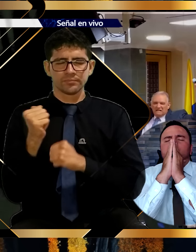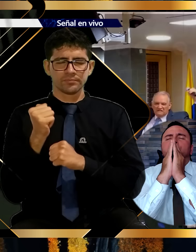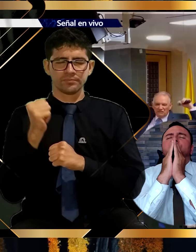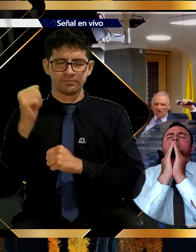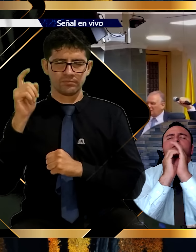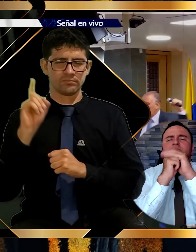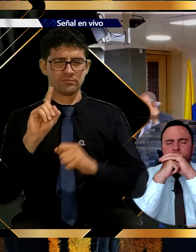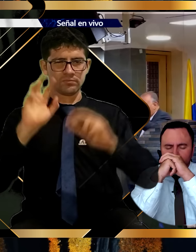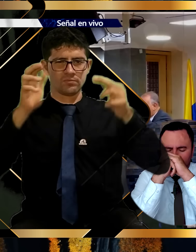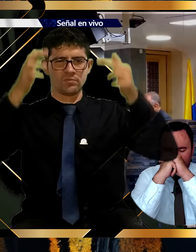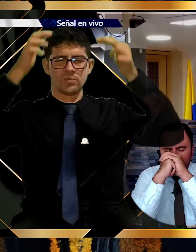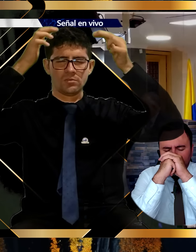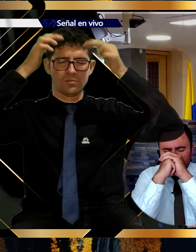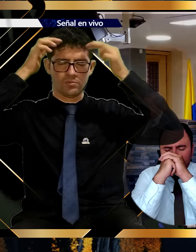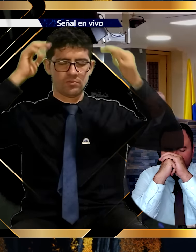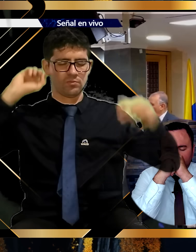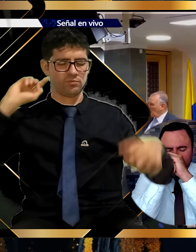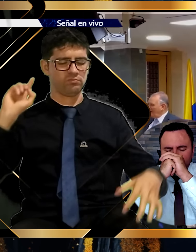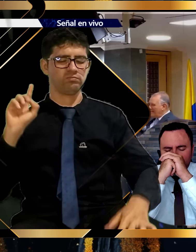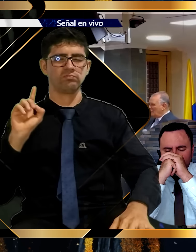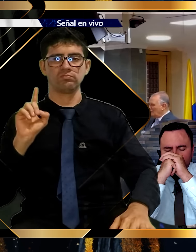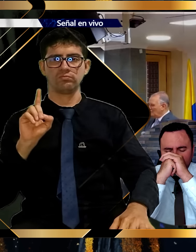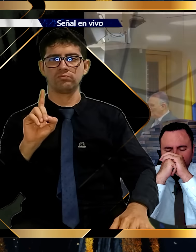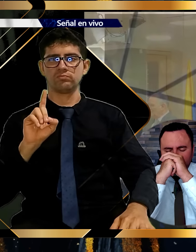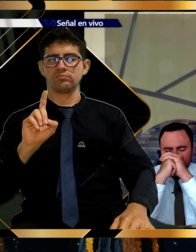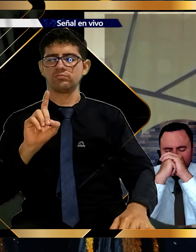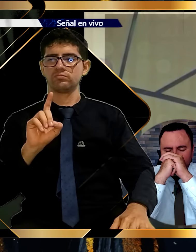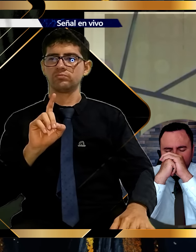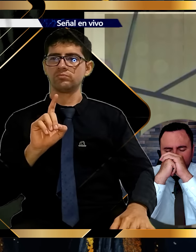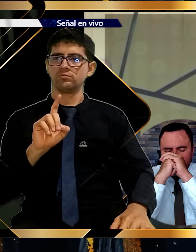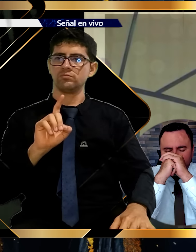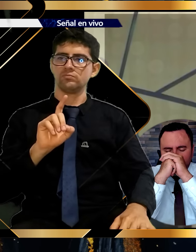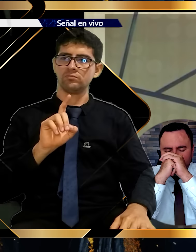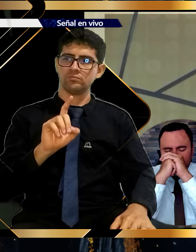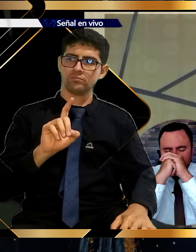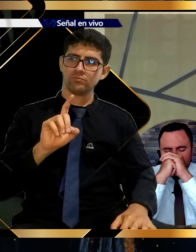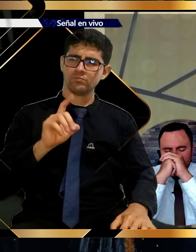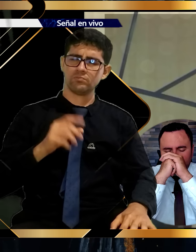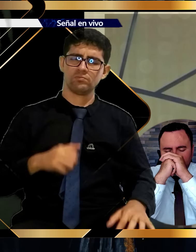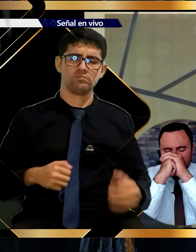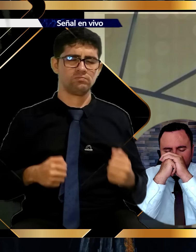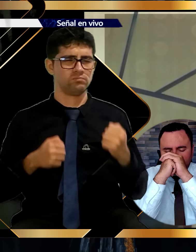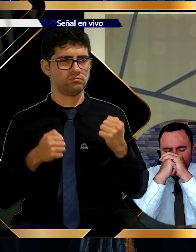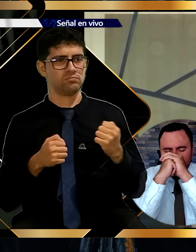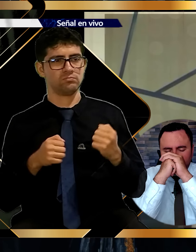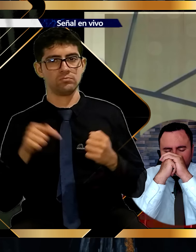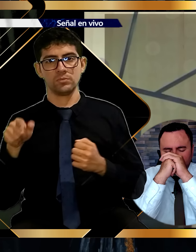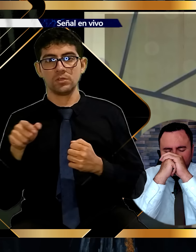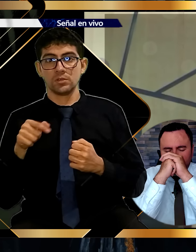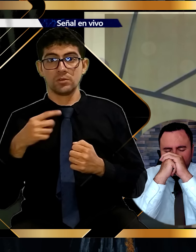de reyes y señor de señores, coronado, guerrero, ese no es nuestro día.